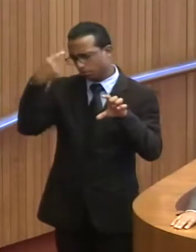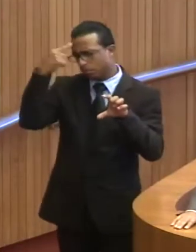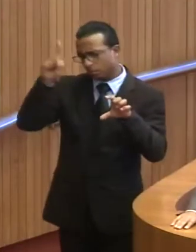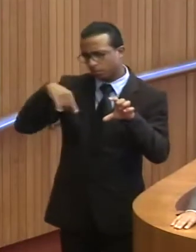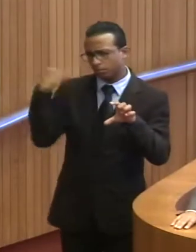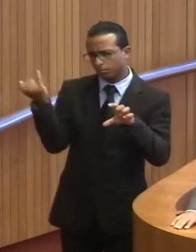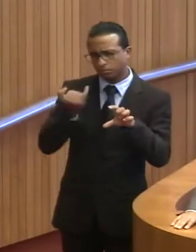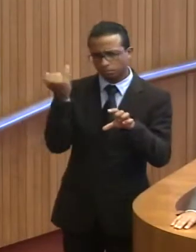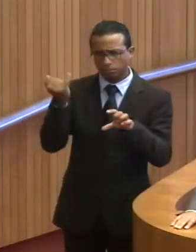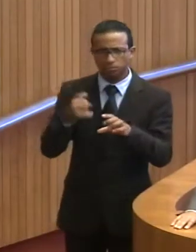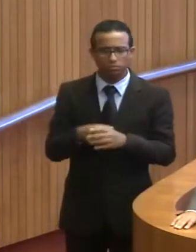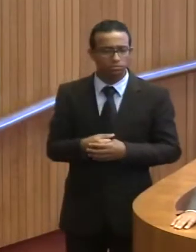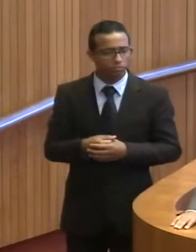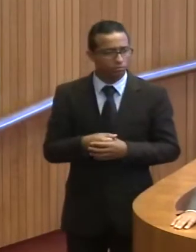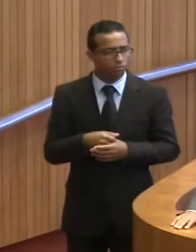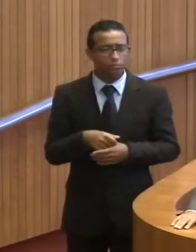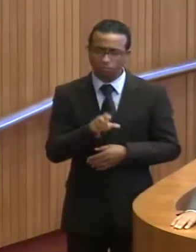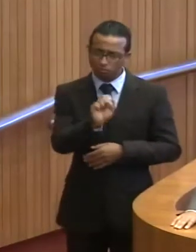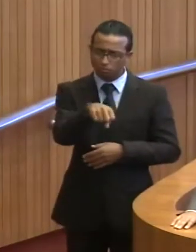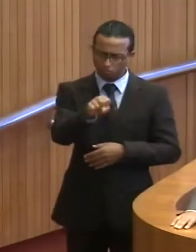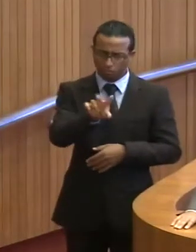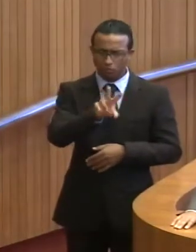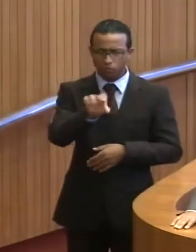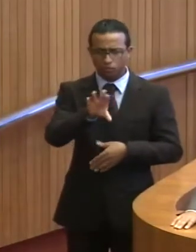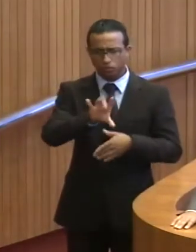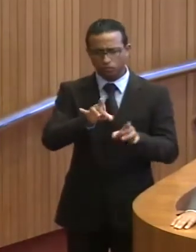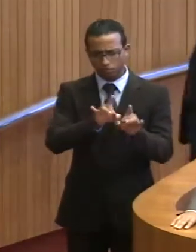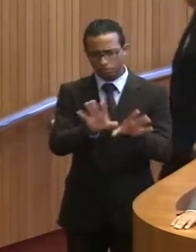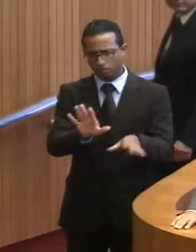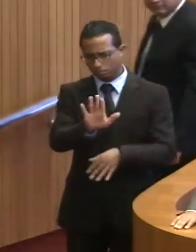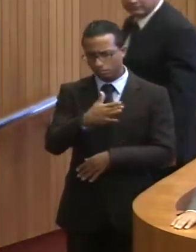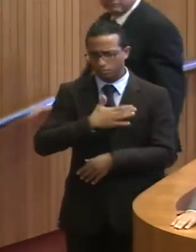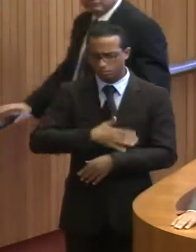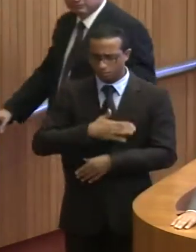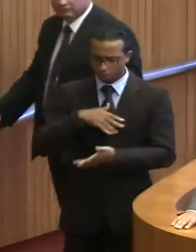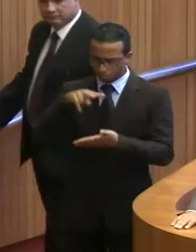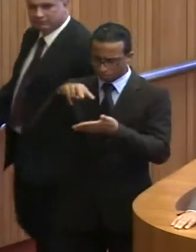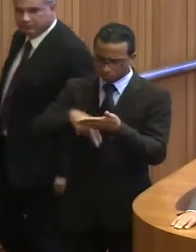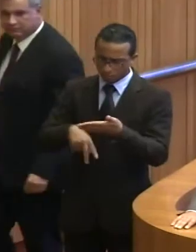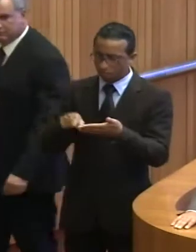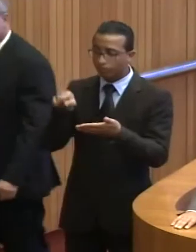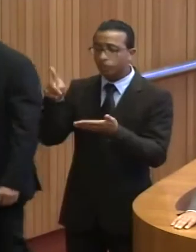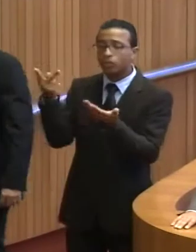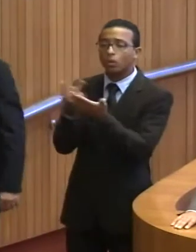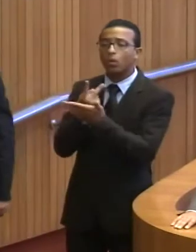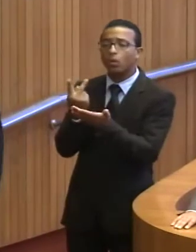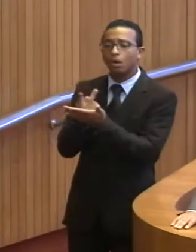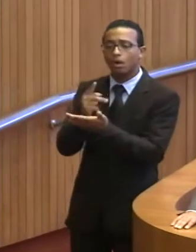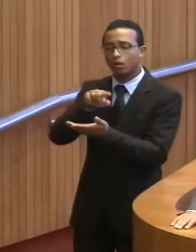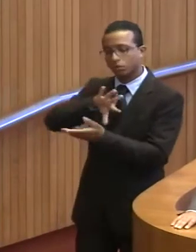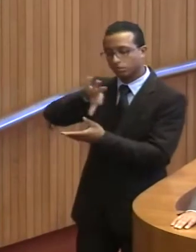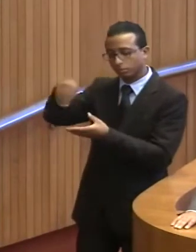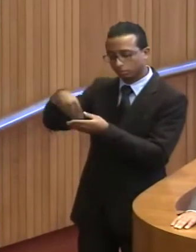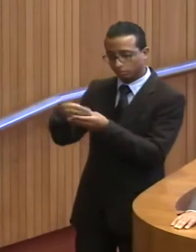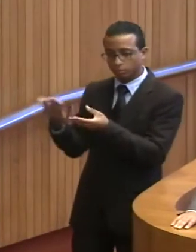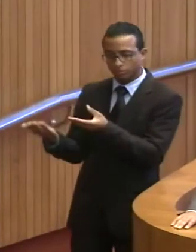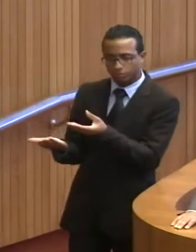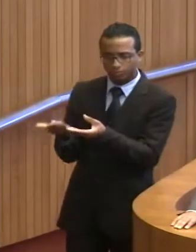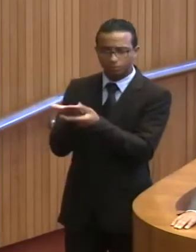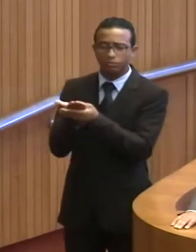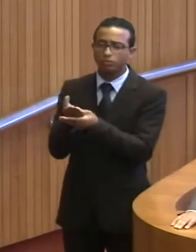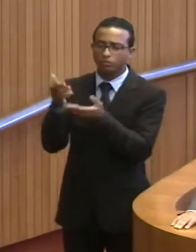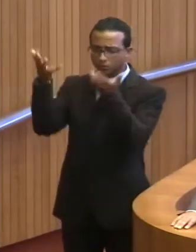relevante. Deputado Bira, quando Vossa Excelência puder, eu me Sim, senhor, deputado Zé Carlos. As irregularidades tratadas neste